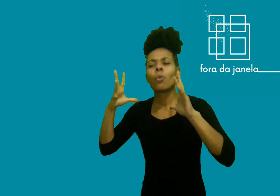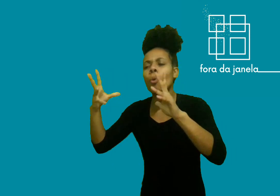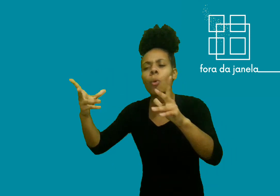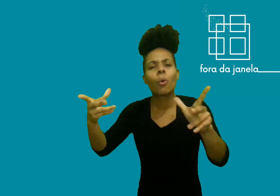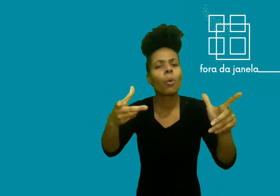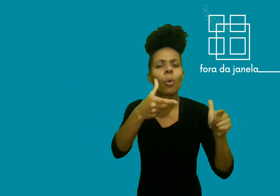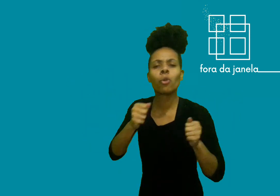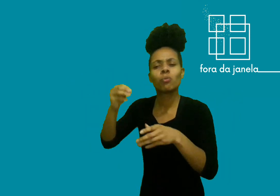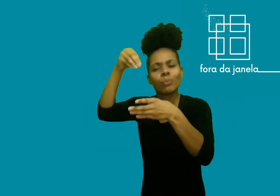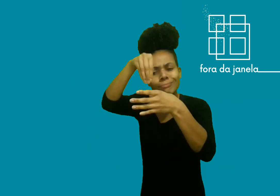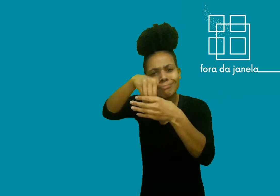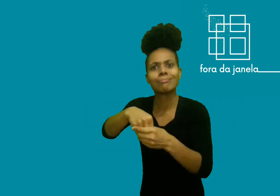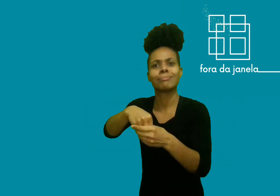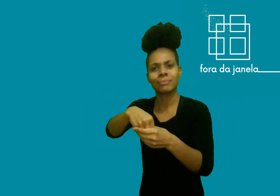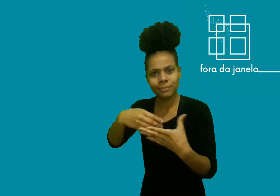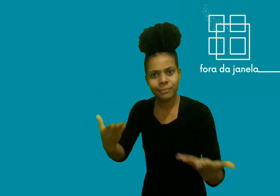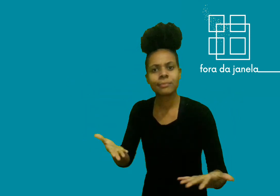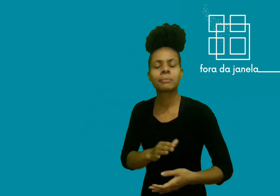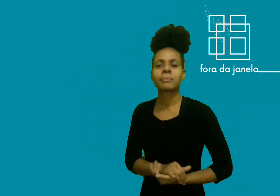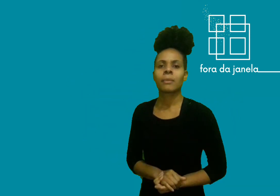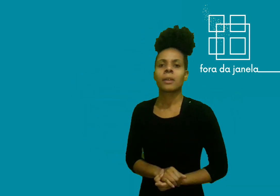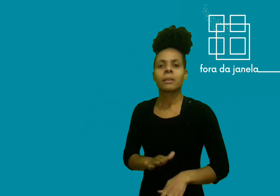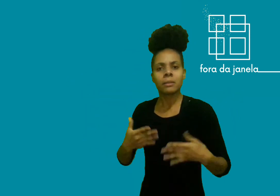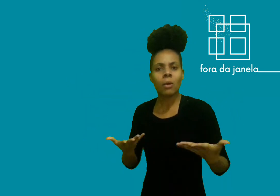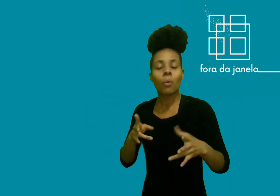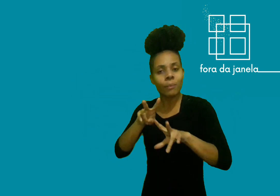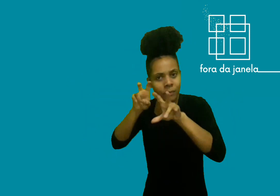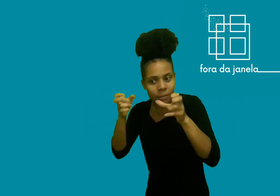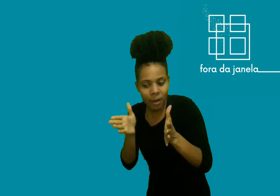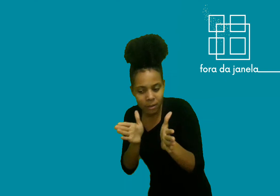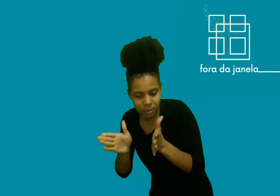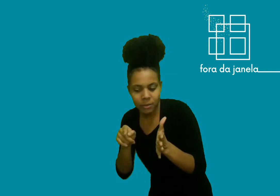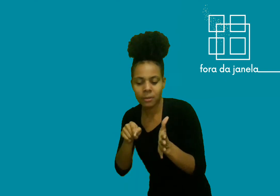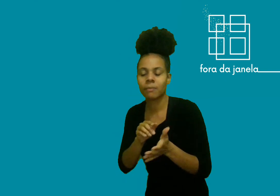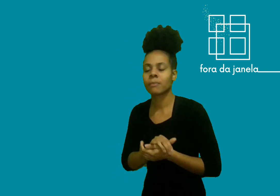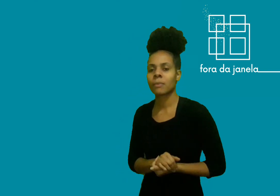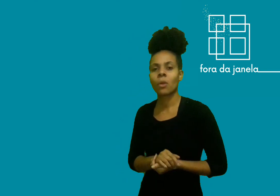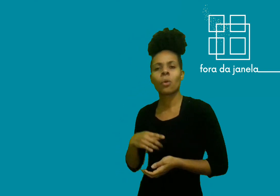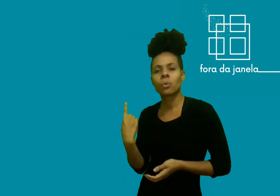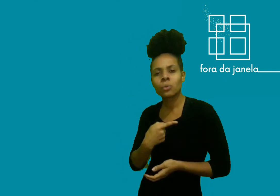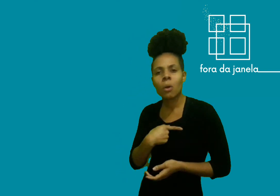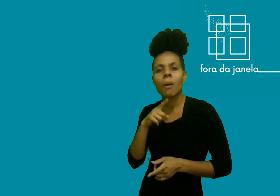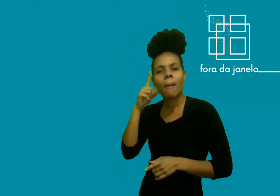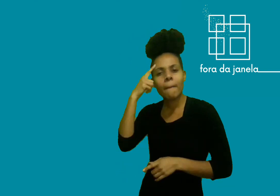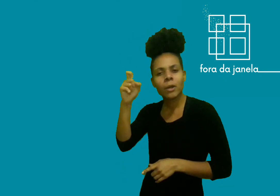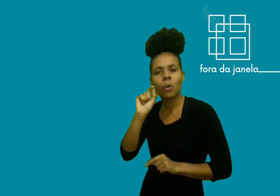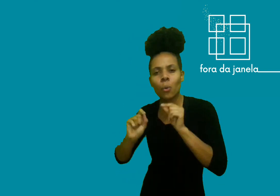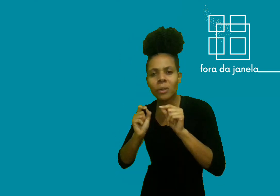da sociedade é tão importante. A gente conviver com pessoas diferentes. Pois é, eu acho que socializar, né? Tipo assim, mostrar que as